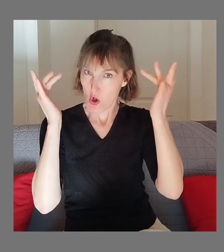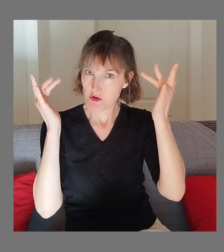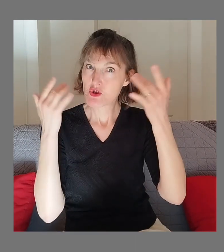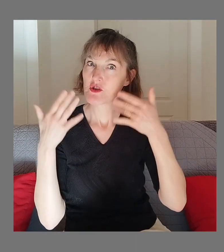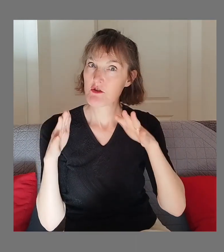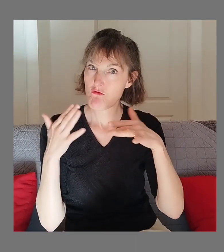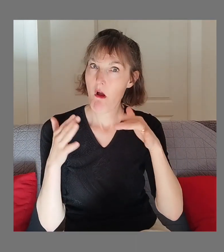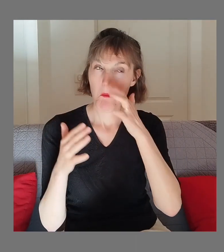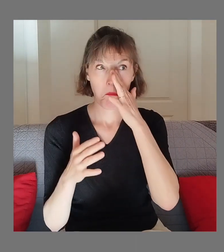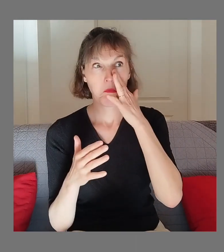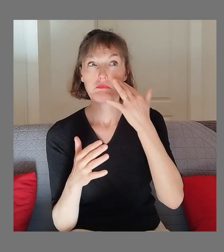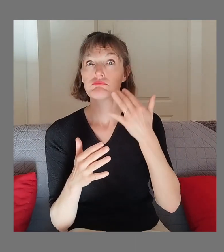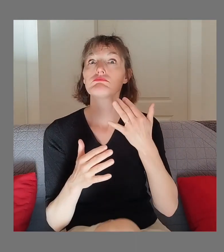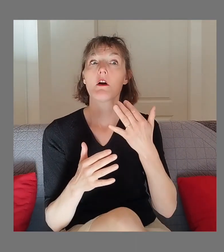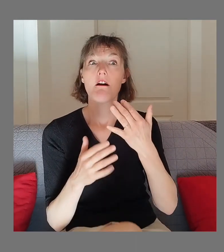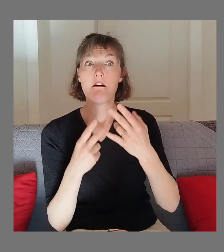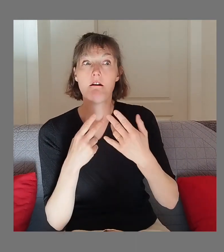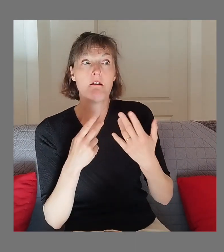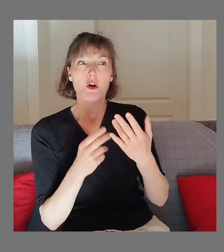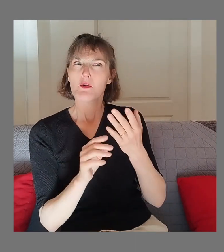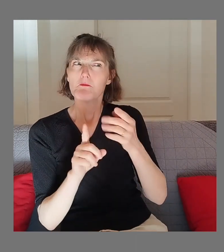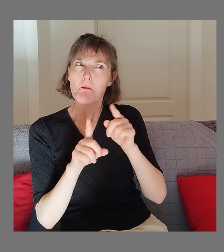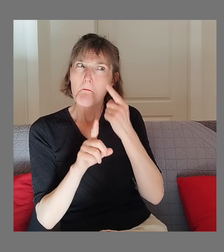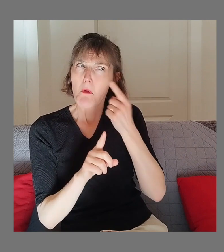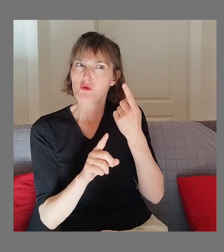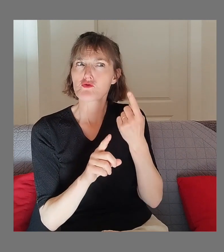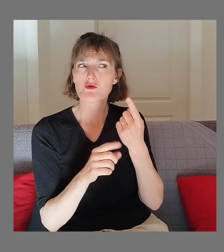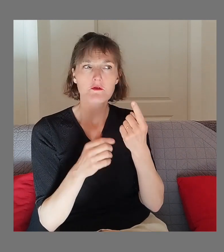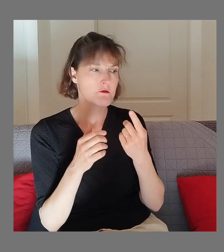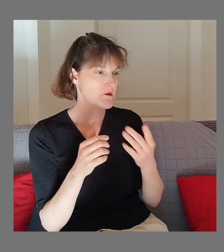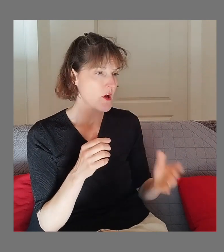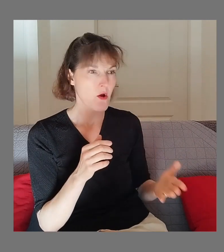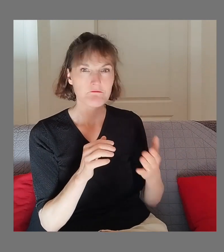Non, sœur Marguerite a une expérience déjà.